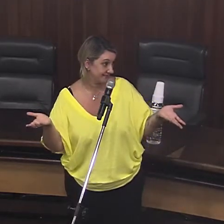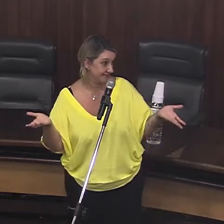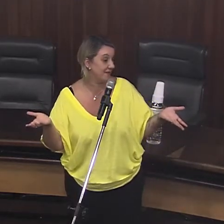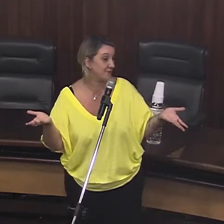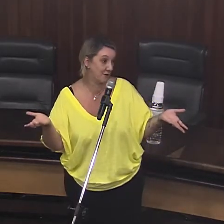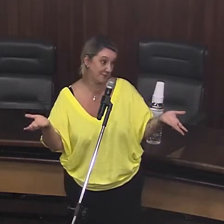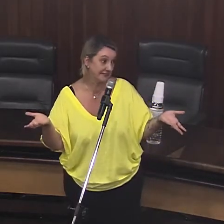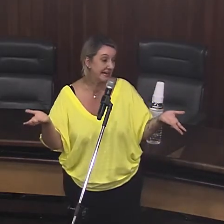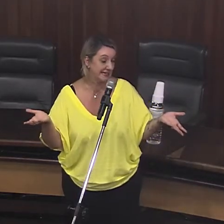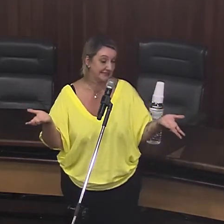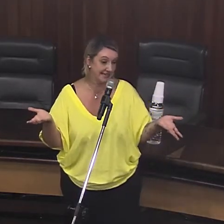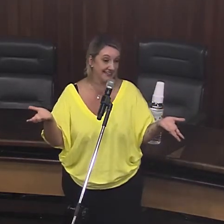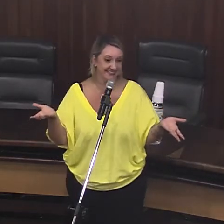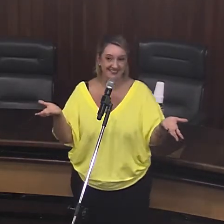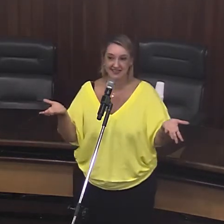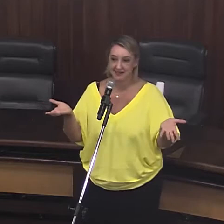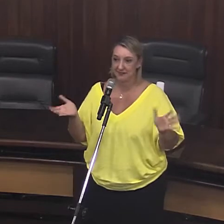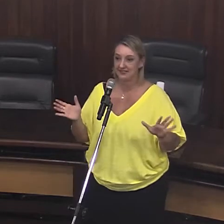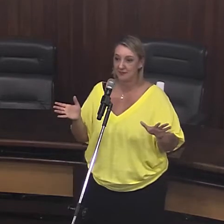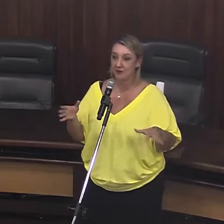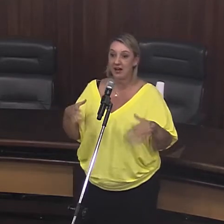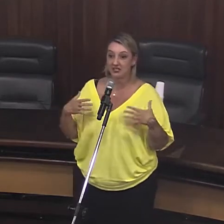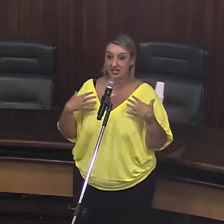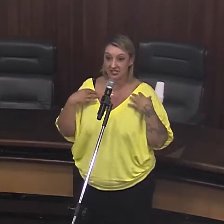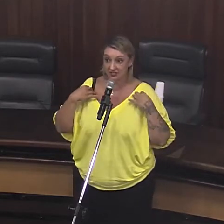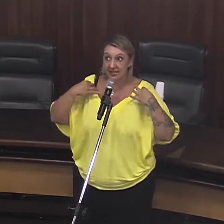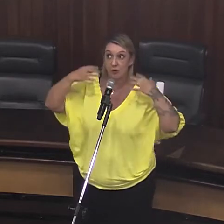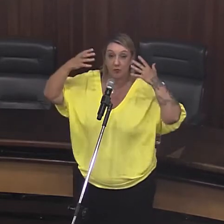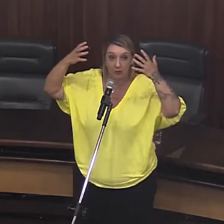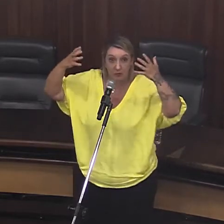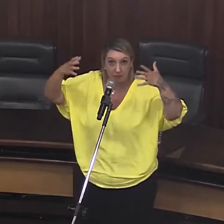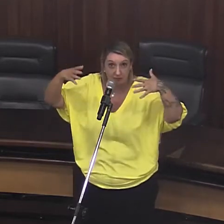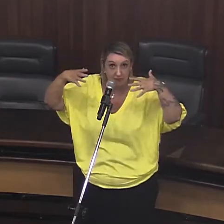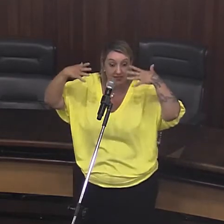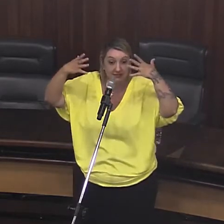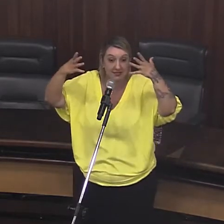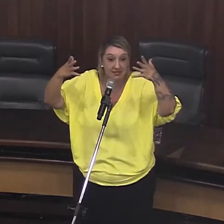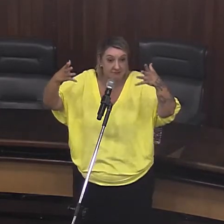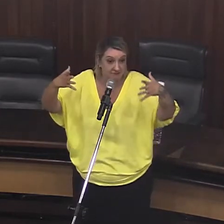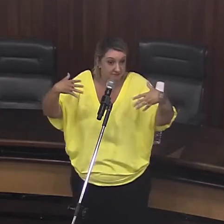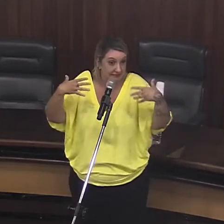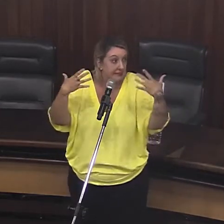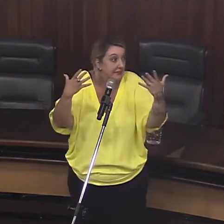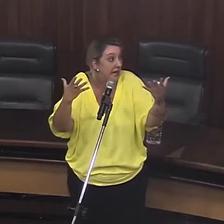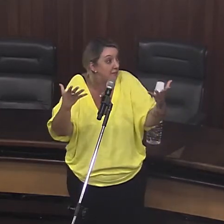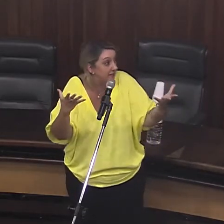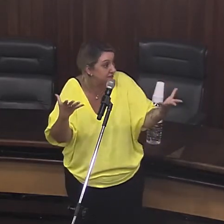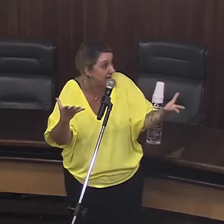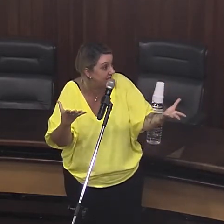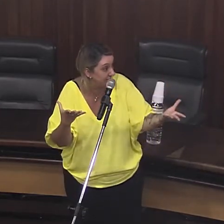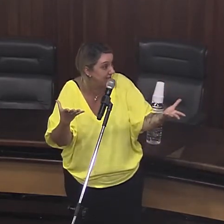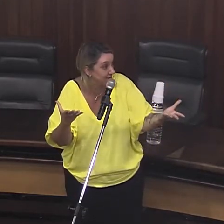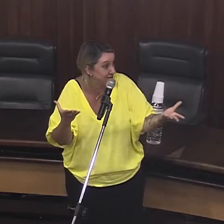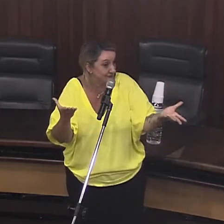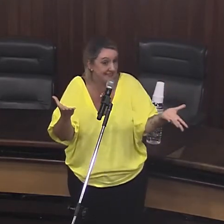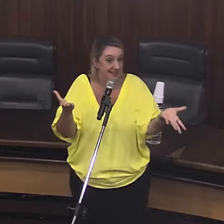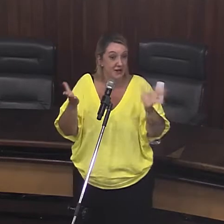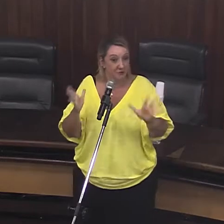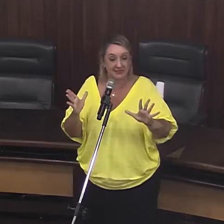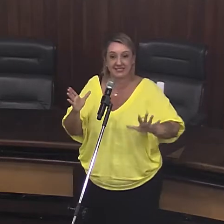Vamos combinar, né? Mas tá bom. A gente, né, assim, clinicamente falando, um dá